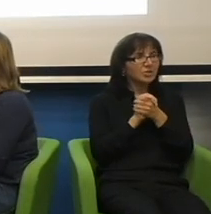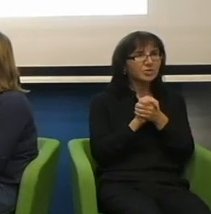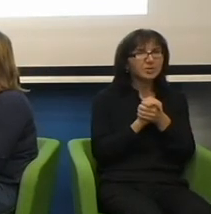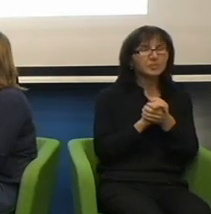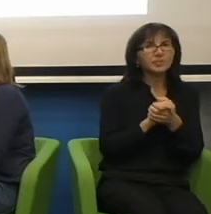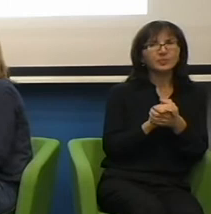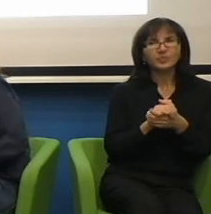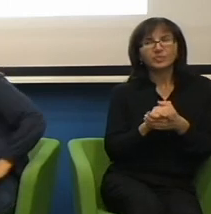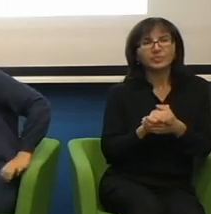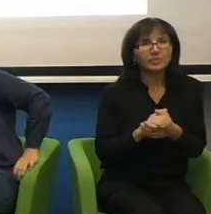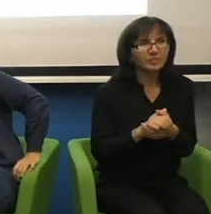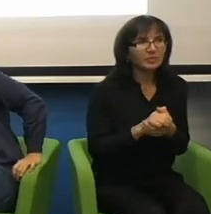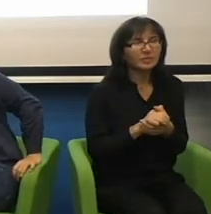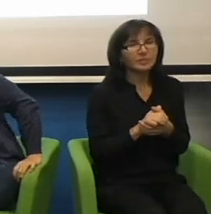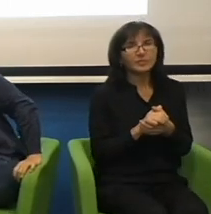taki fragment jej